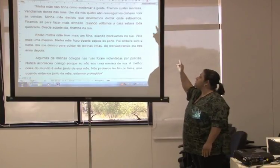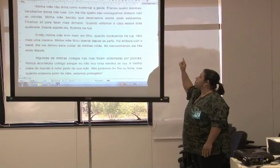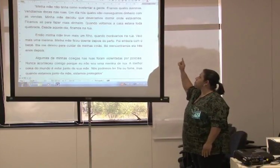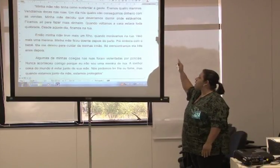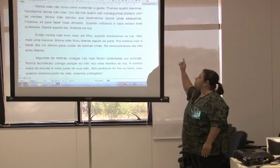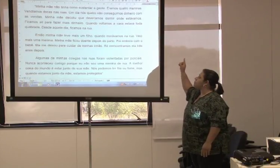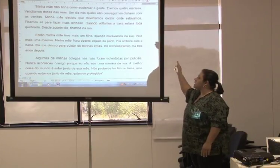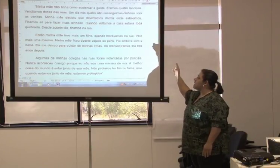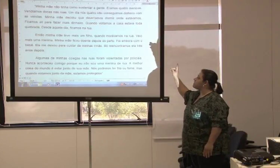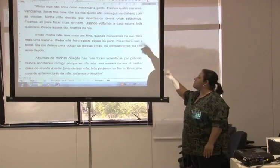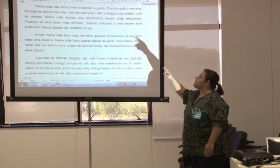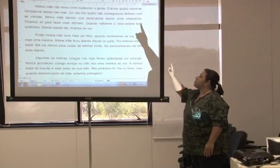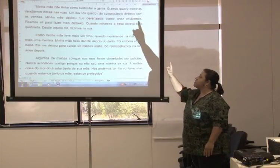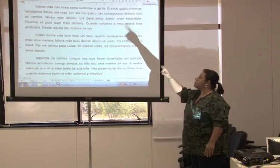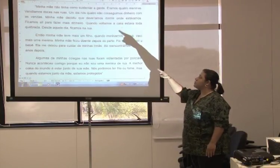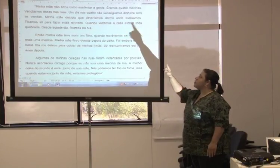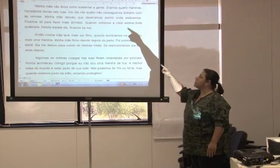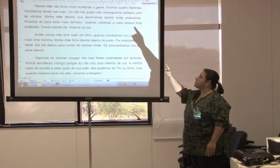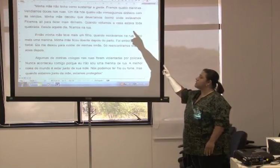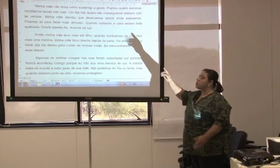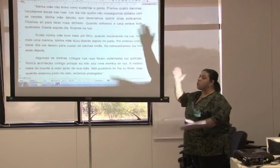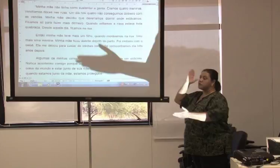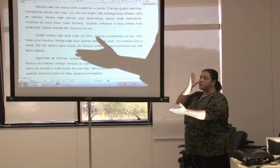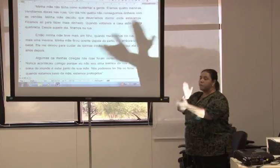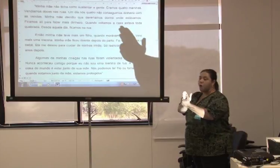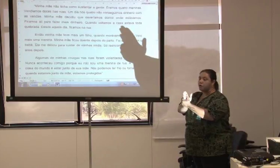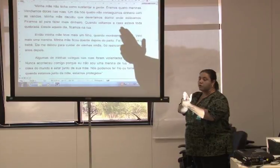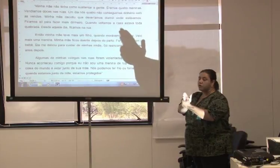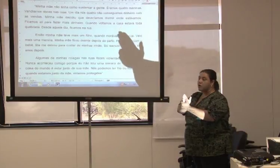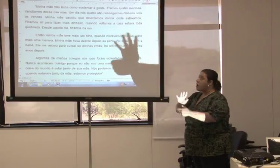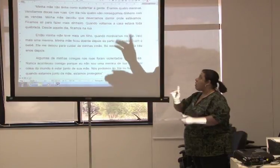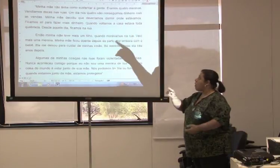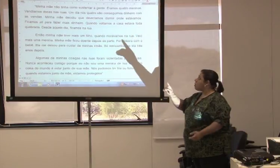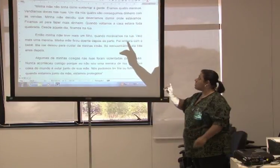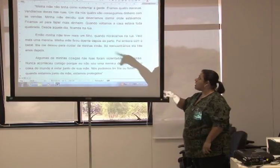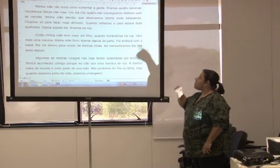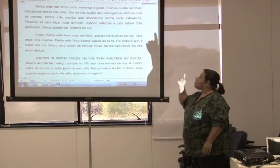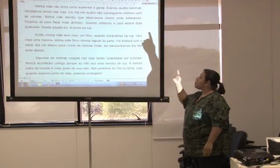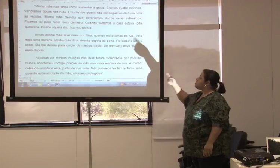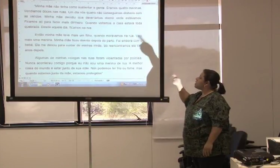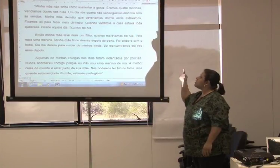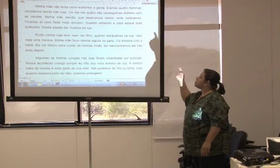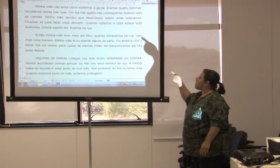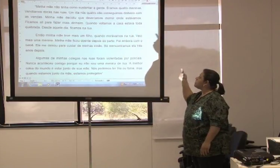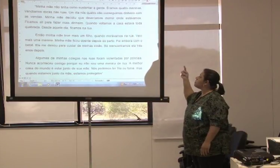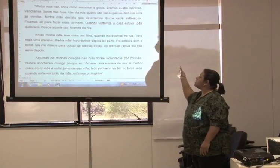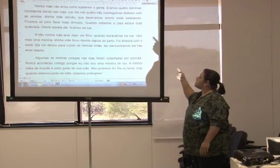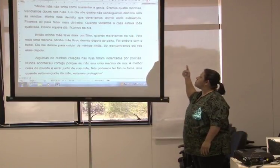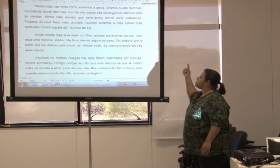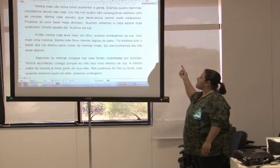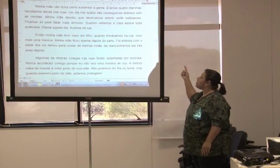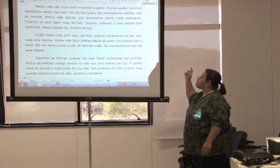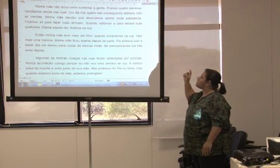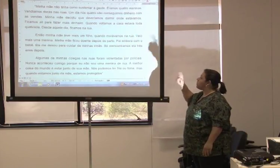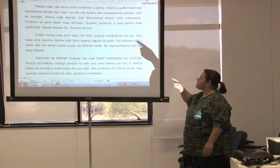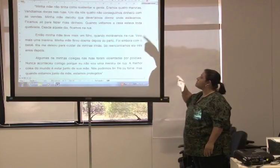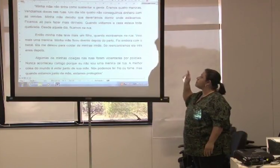éramos 4 meninas, vendíamos doces nas ruas. Ponto. Outra, um dia nós 4 não conseguimos dinheiro com as vendas e a mãe